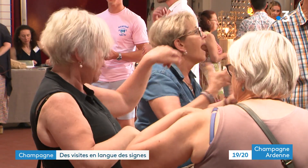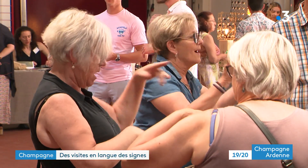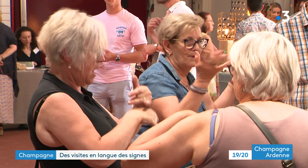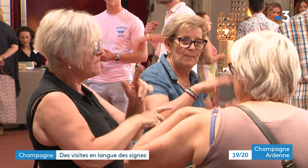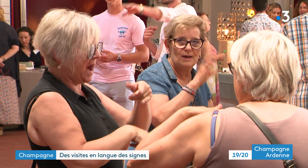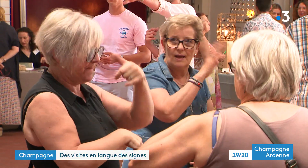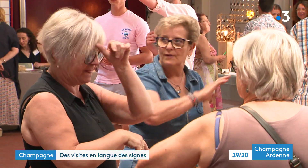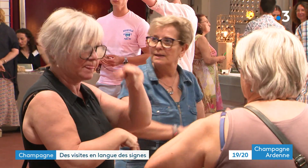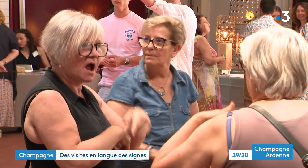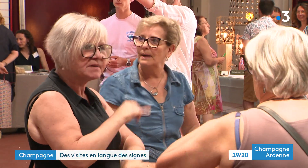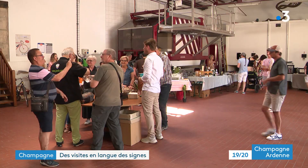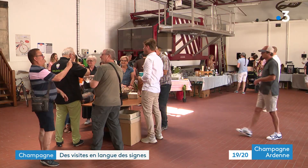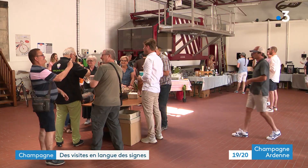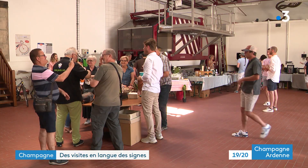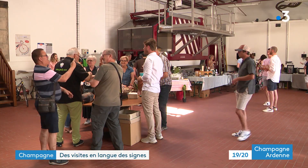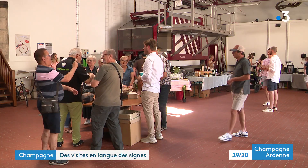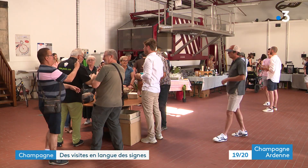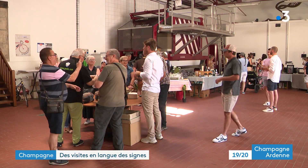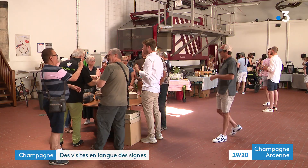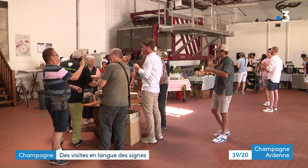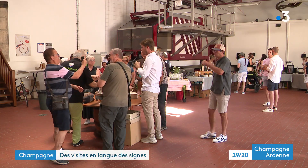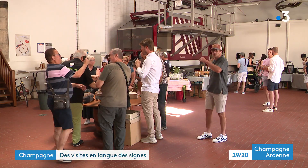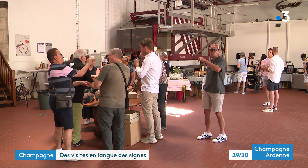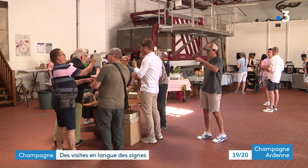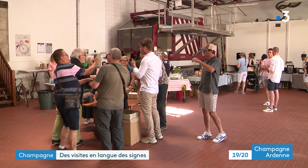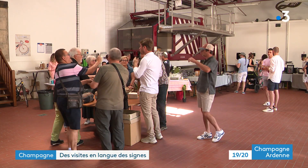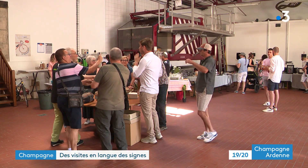'anglais, une option pour leurs visiteurs durant toute l'année. Sous-titrage-Canada